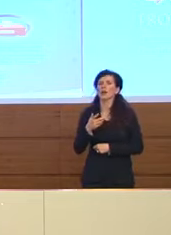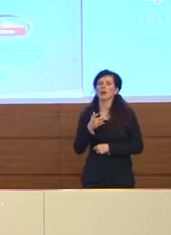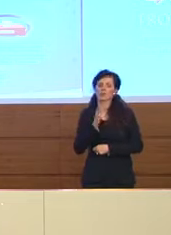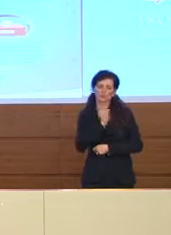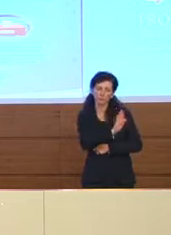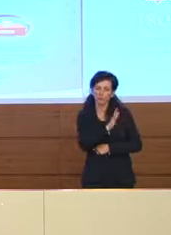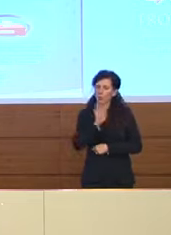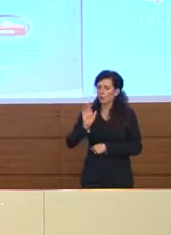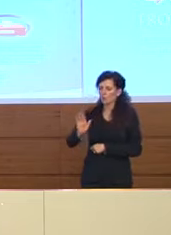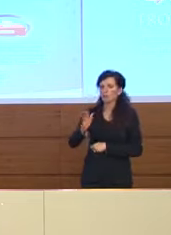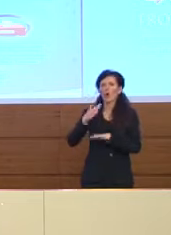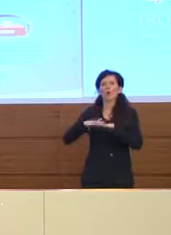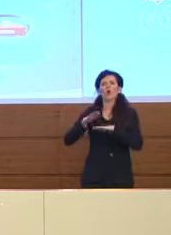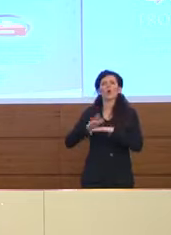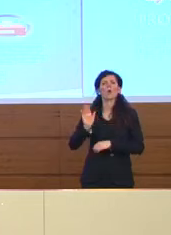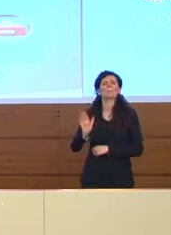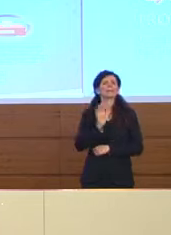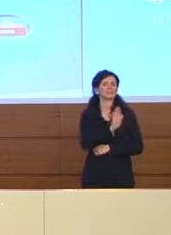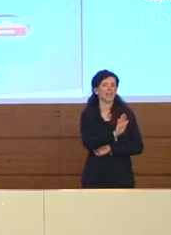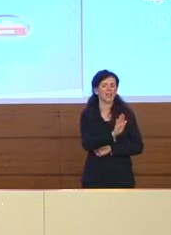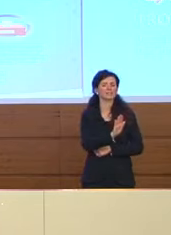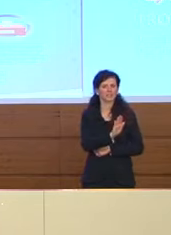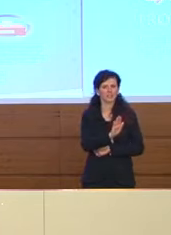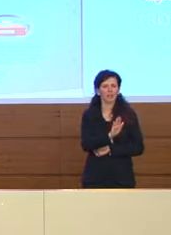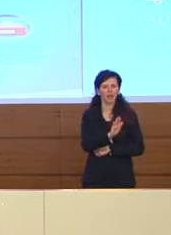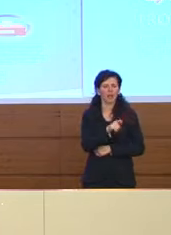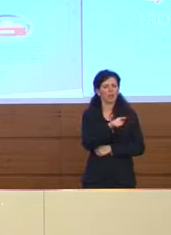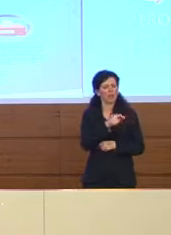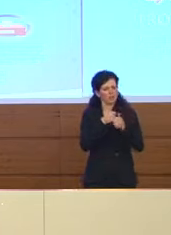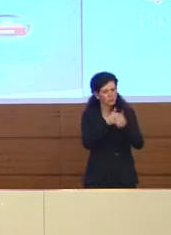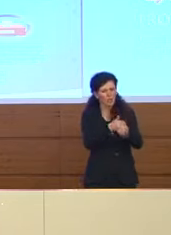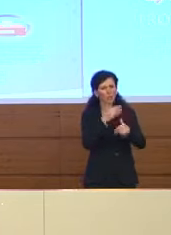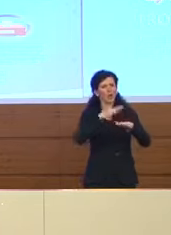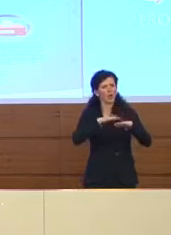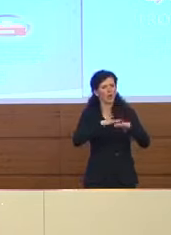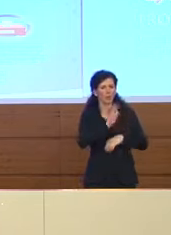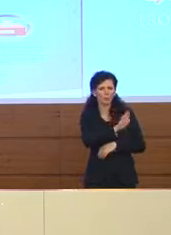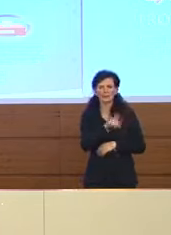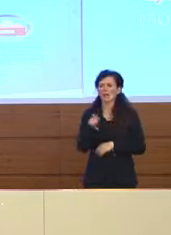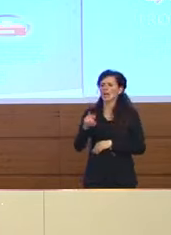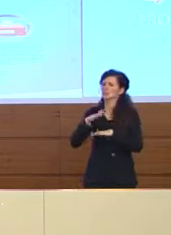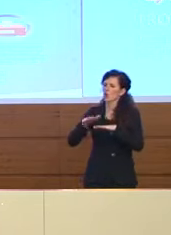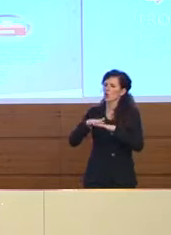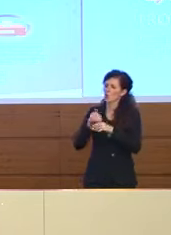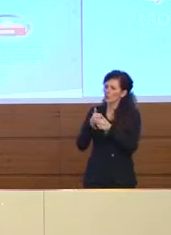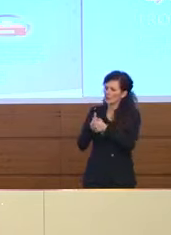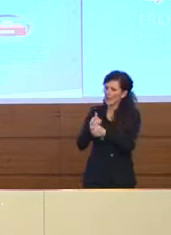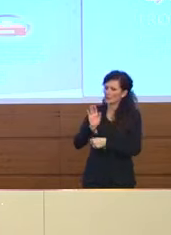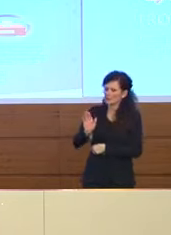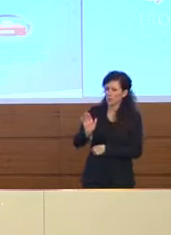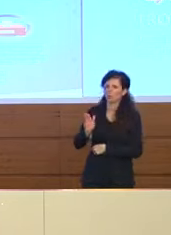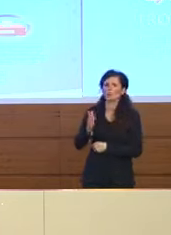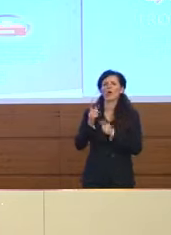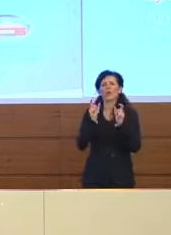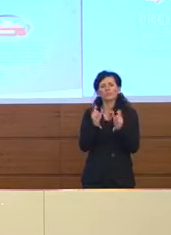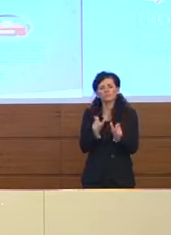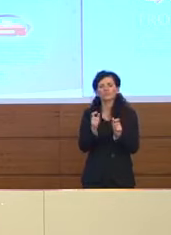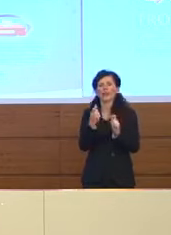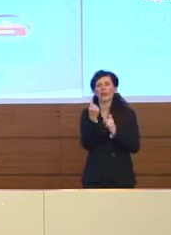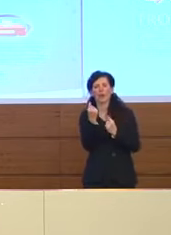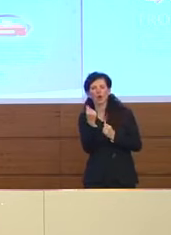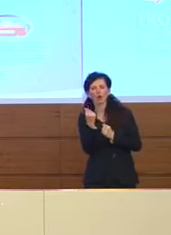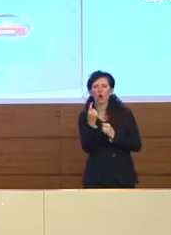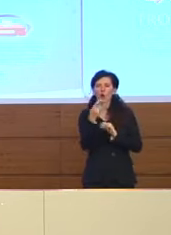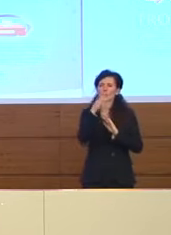ha una connotazione economico programmatica l'altra più di